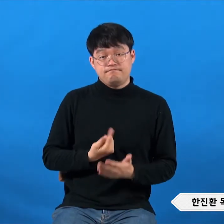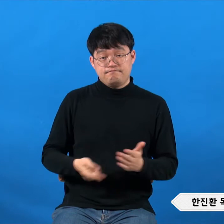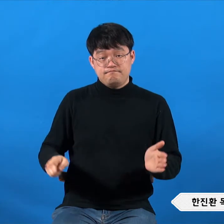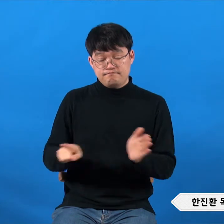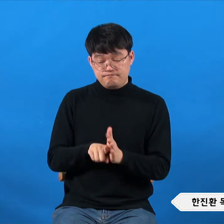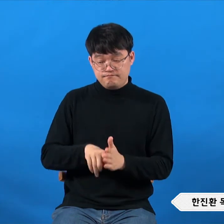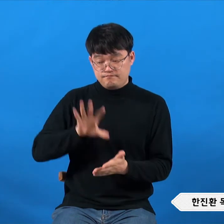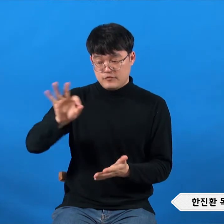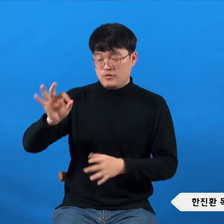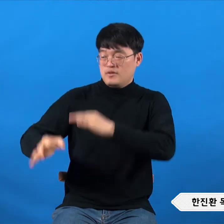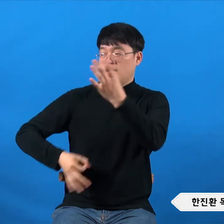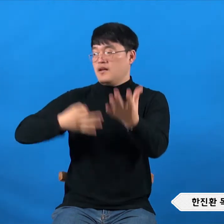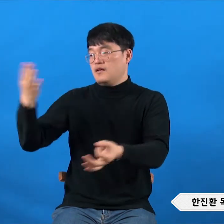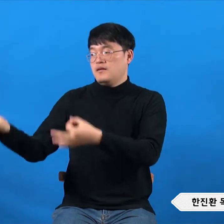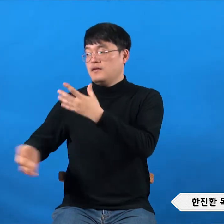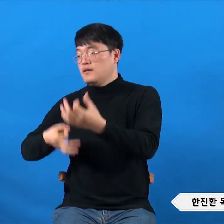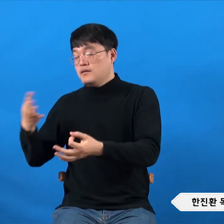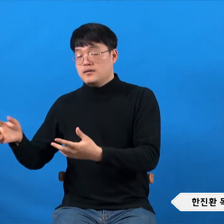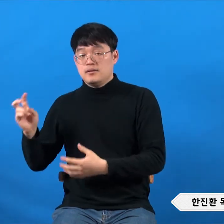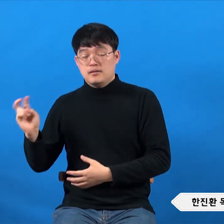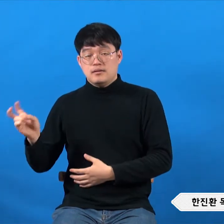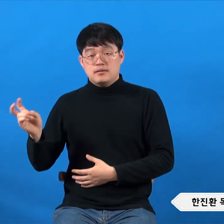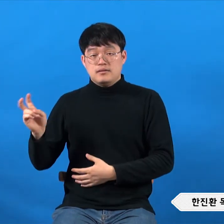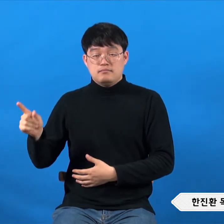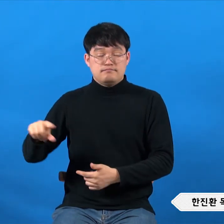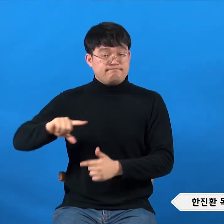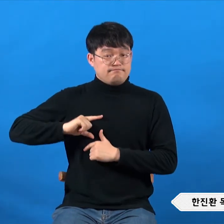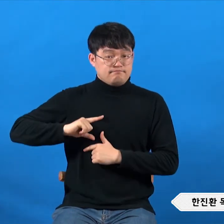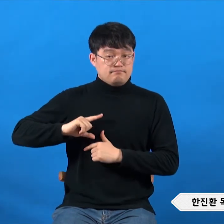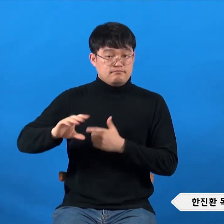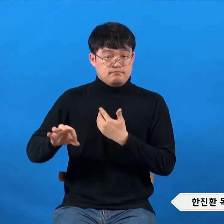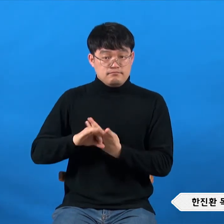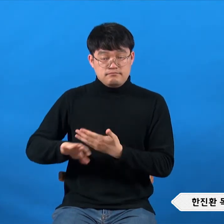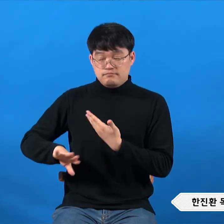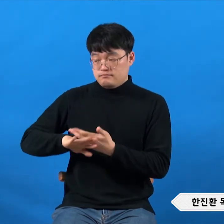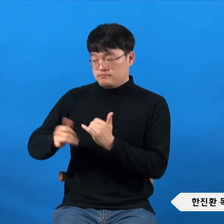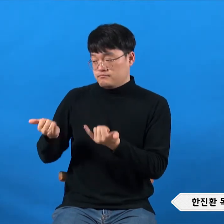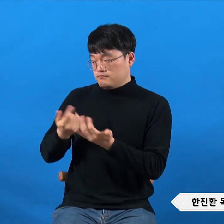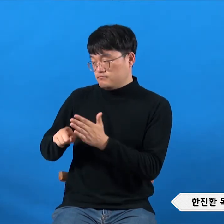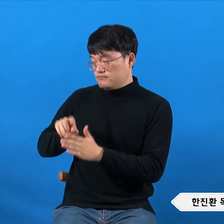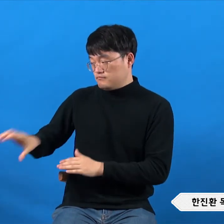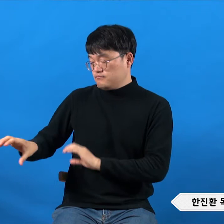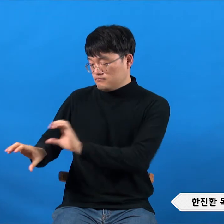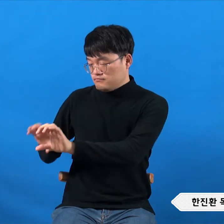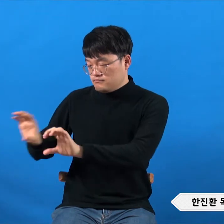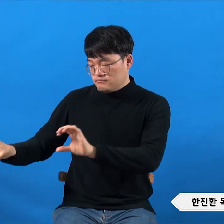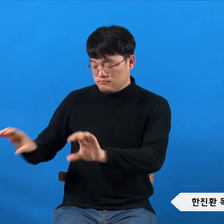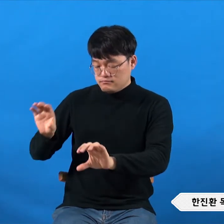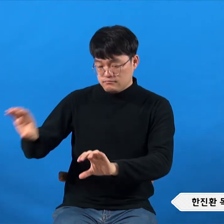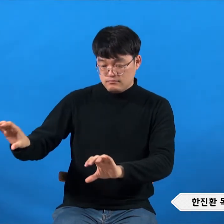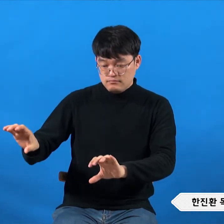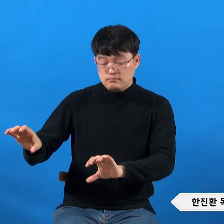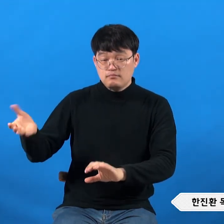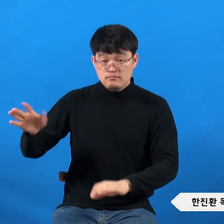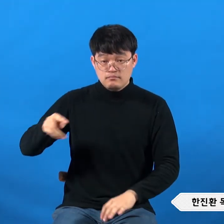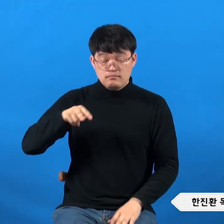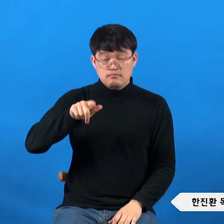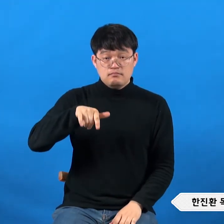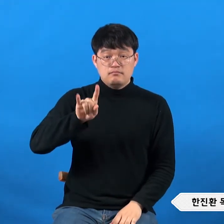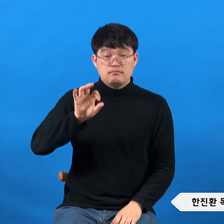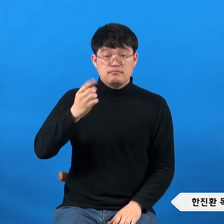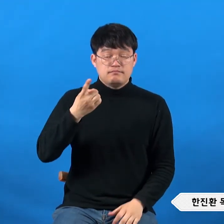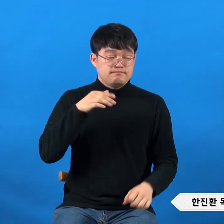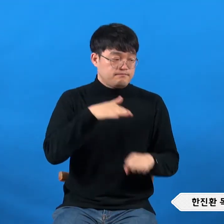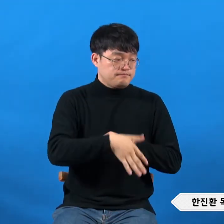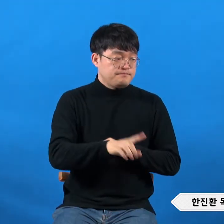자기를 위해서 돈을 펑펑 썼을 것입니다. 또 명예라면 남을 위해서 돈을 펑펑 썼을 것입니다. 그런데 삭개오 스타일은 그런 거